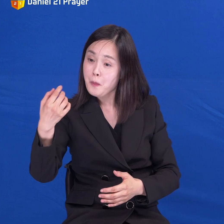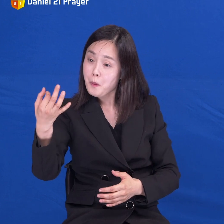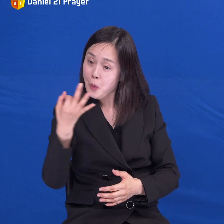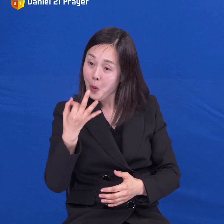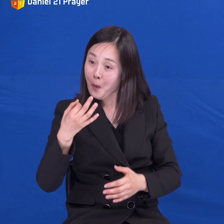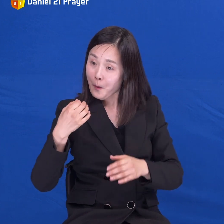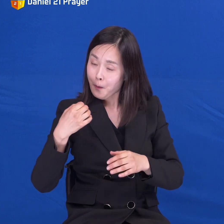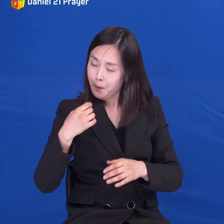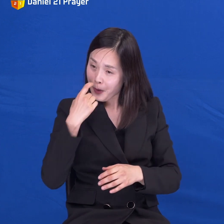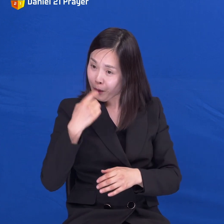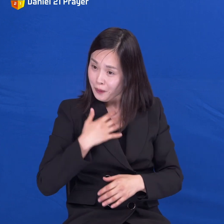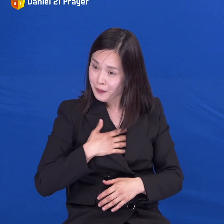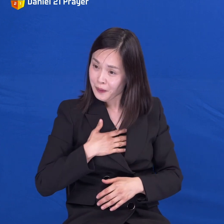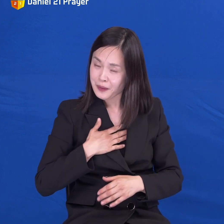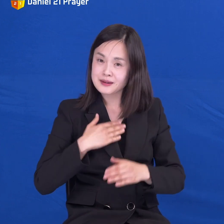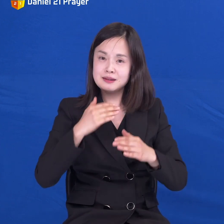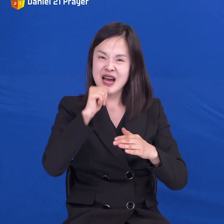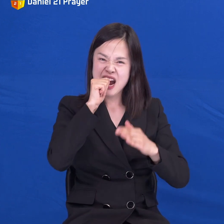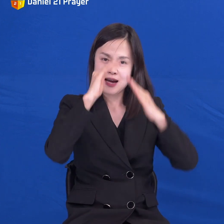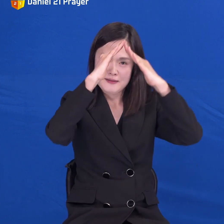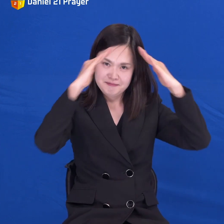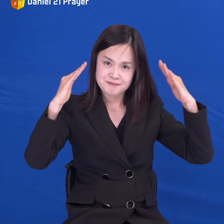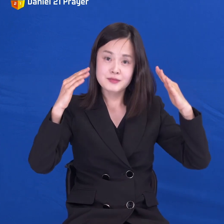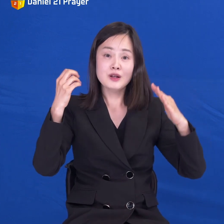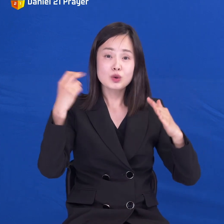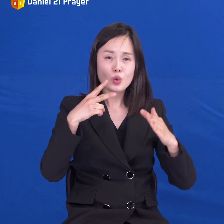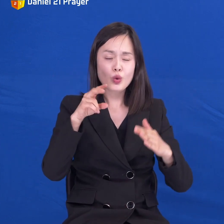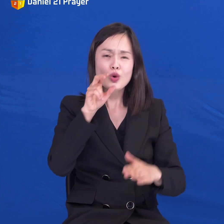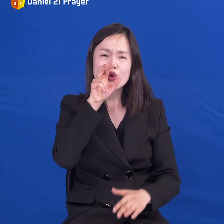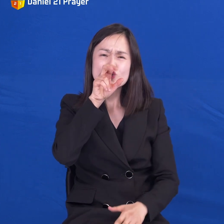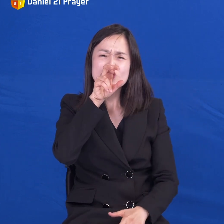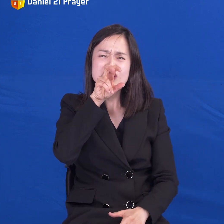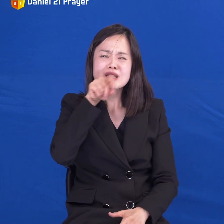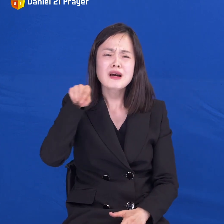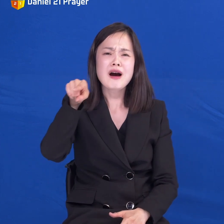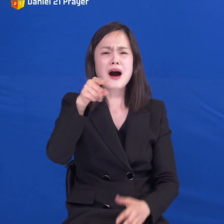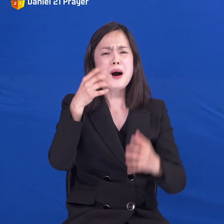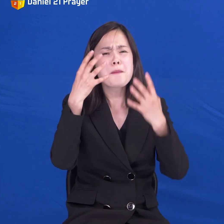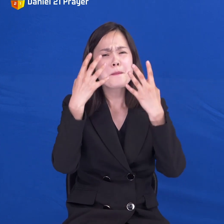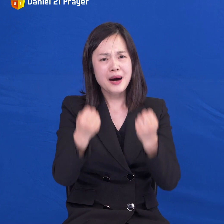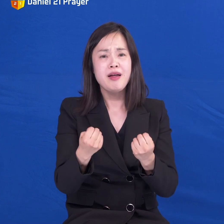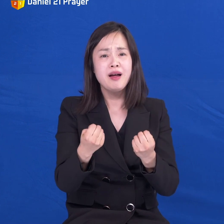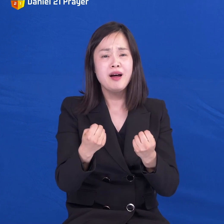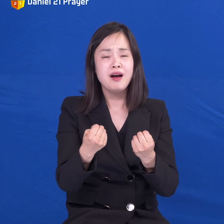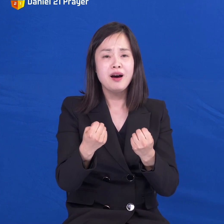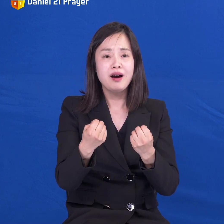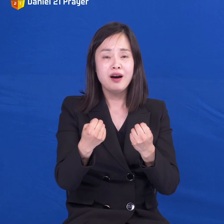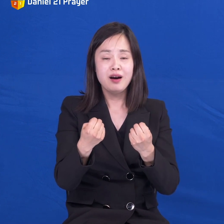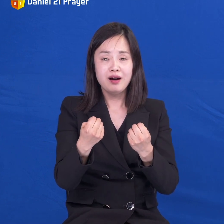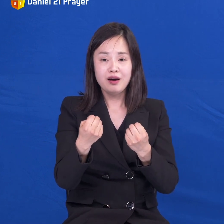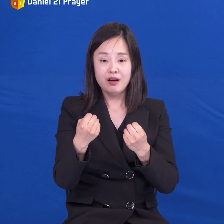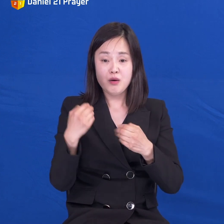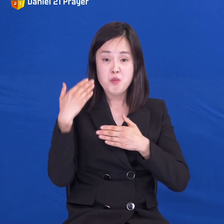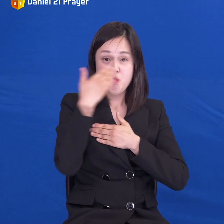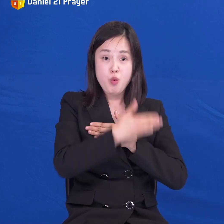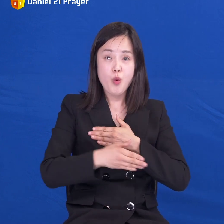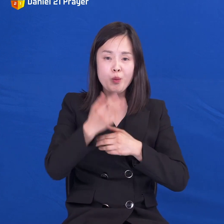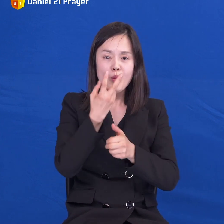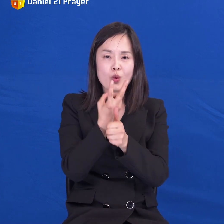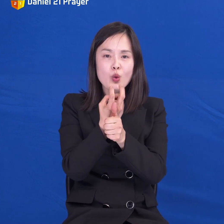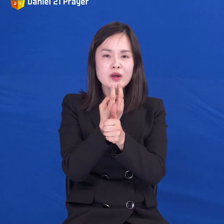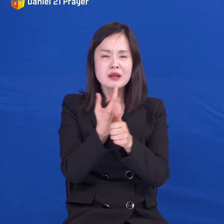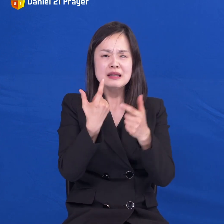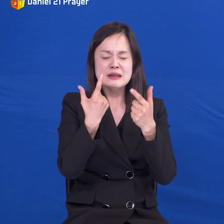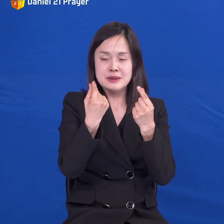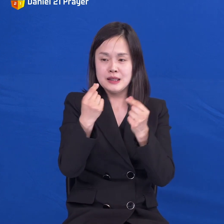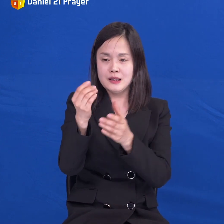또 정글에는 여러분 토끼만한 들쥐들이 많습니다. 이 다리가 하나가 닭다리만 해요. 그거 찢어 먹으면 아주